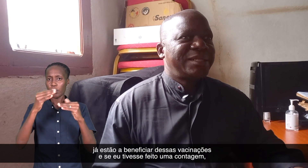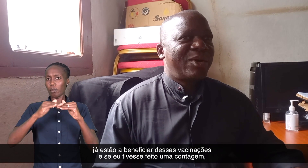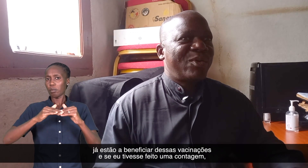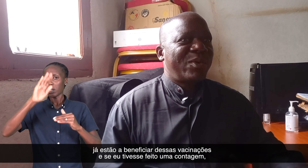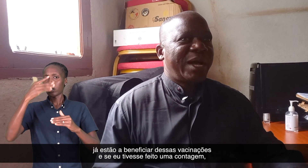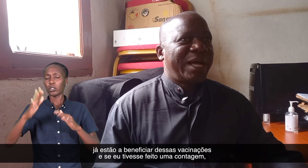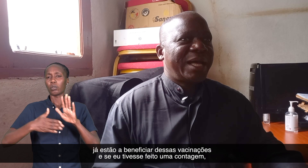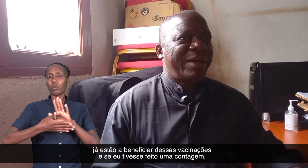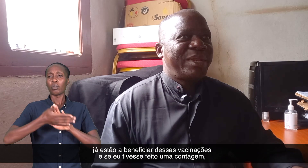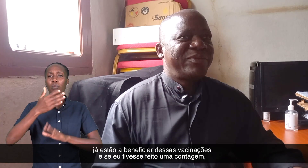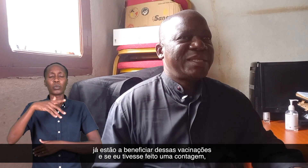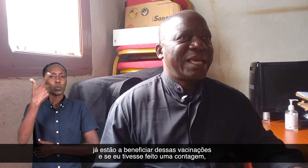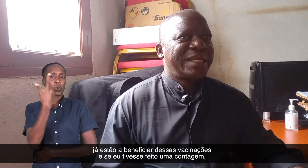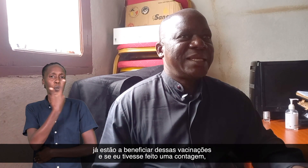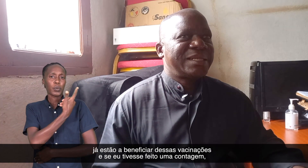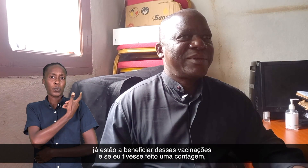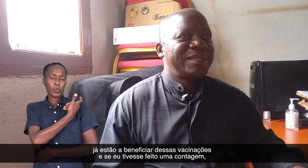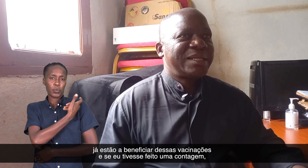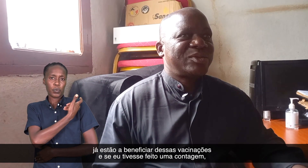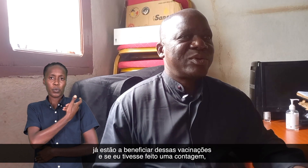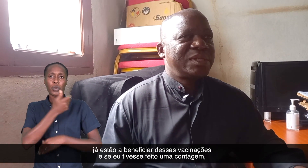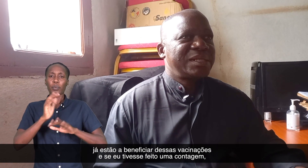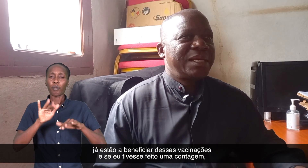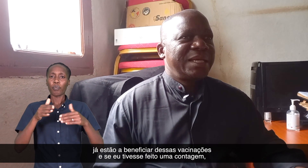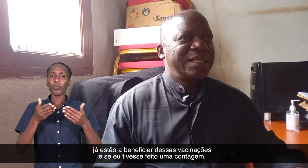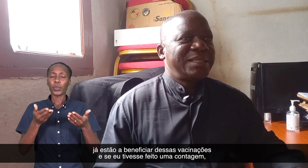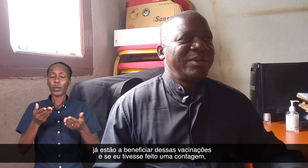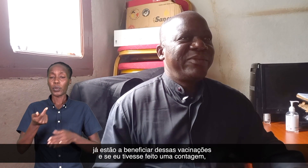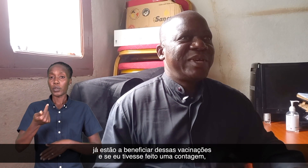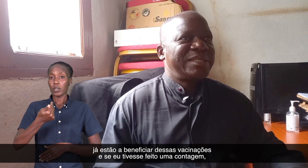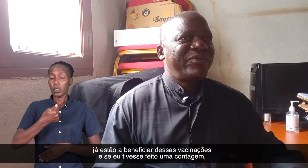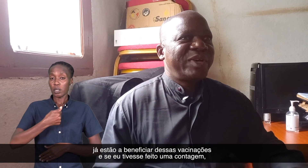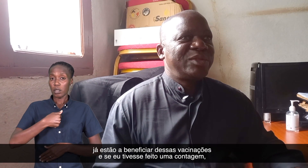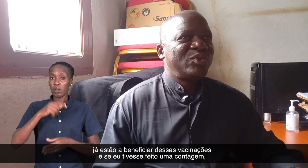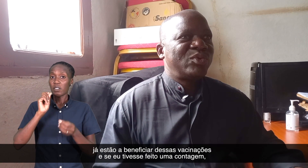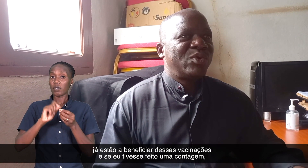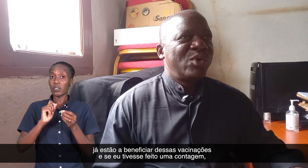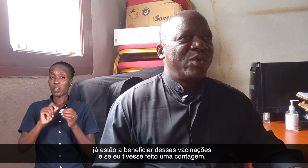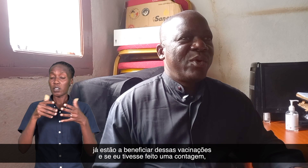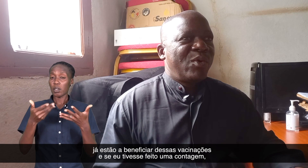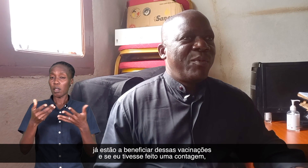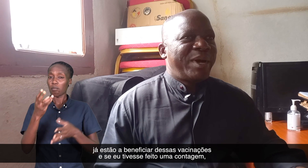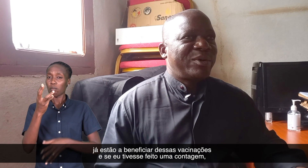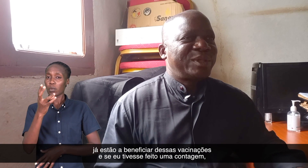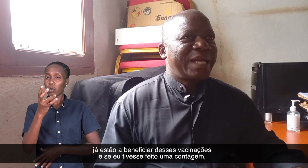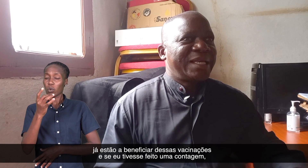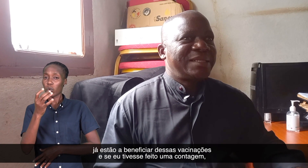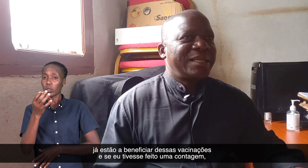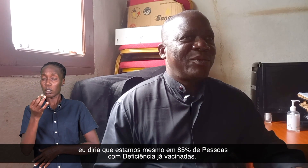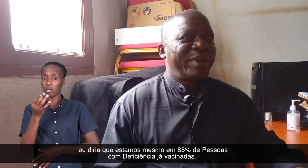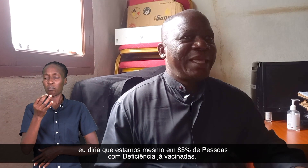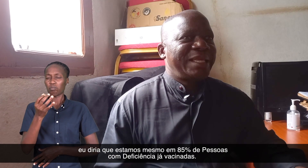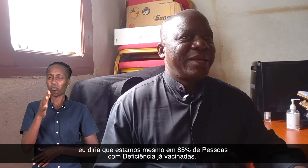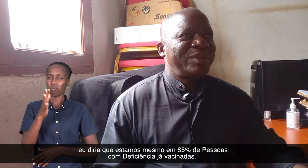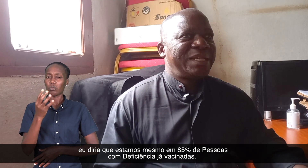já estão a beneficiar dessas vacinações. E se eu tivesse feito uma